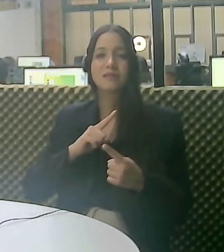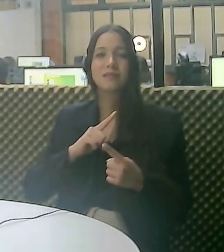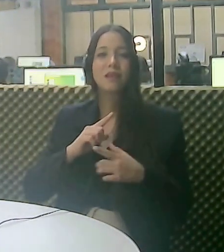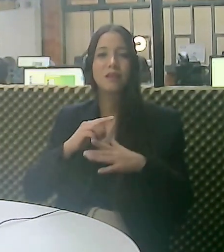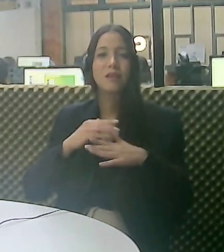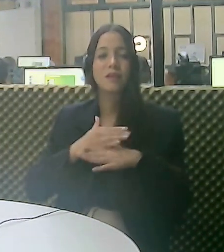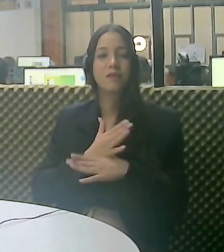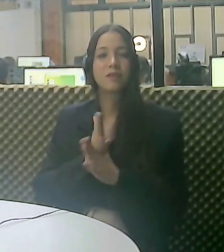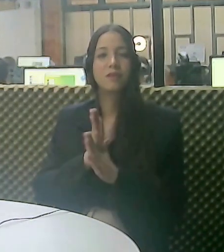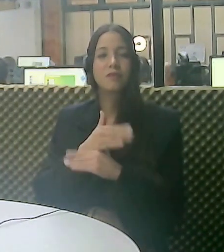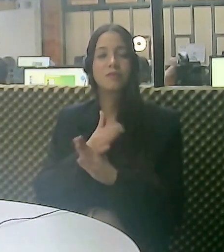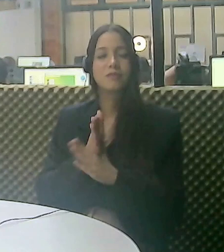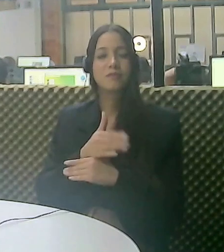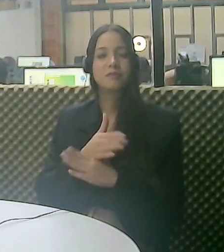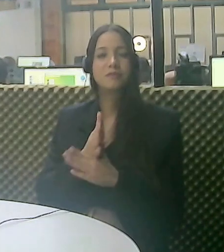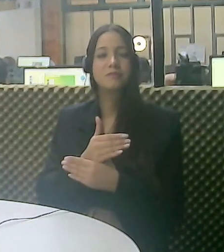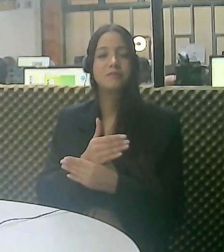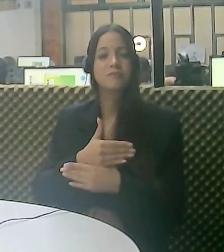suas